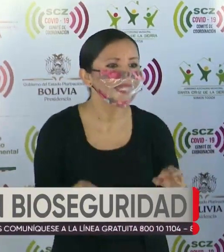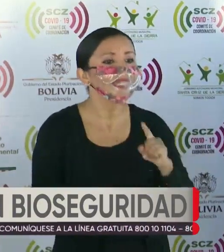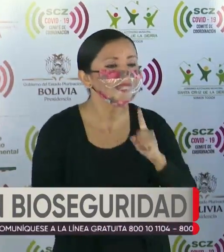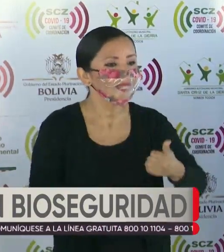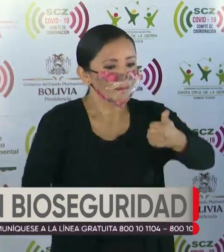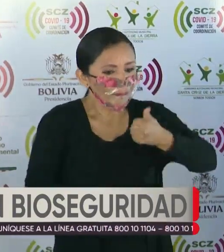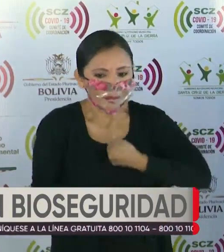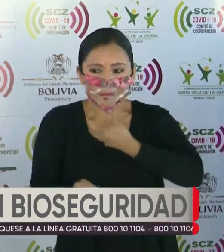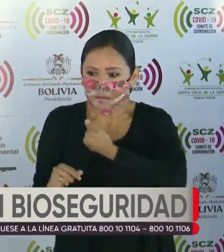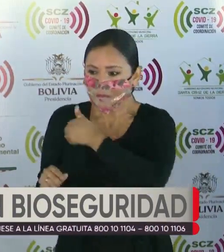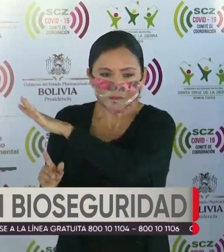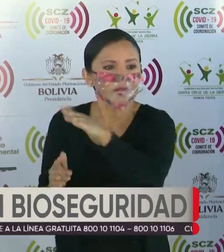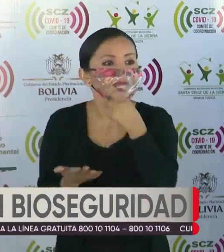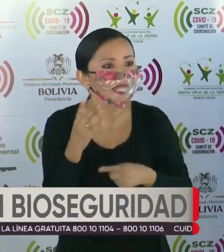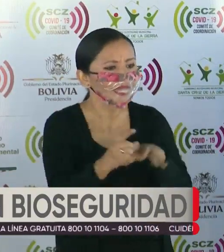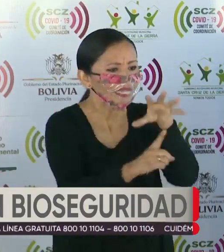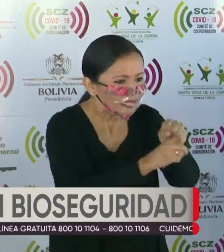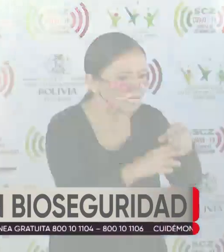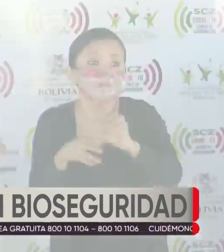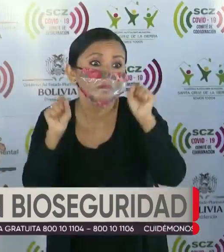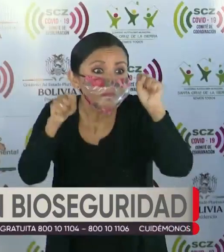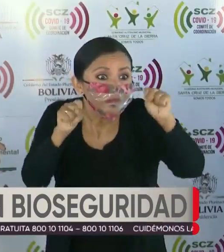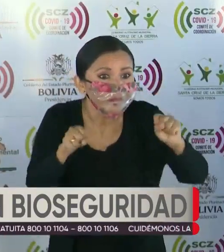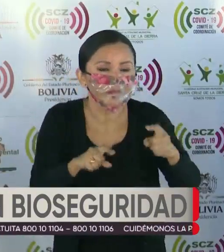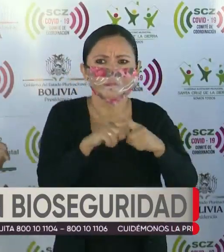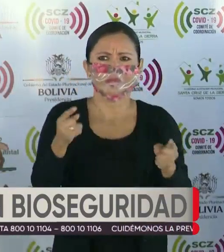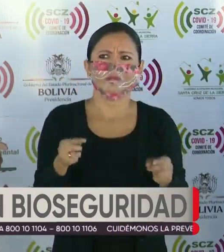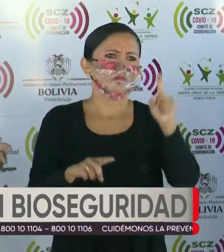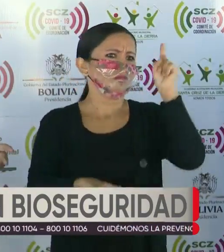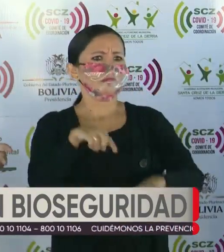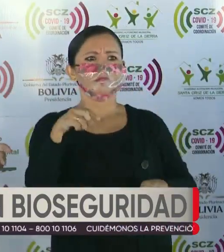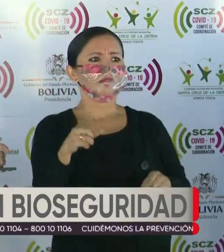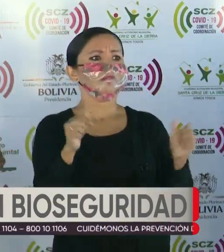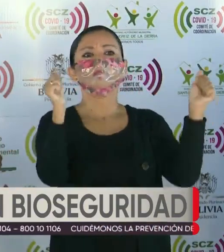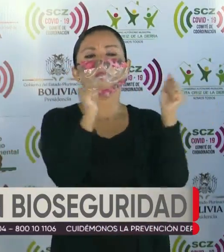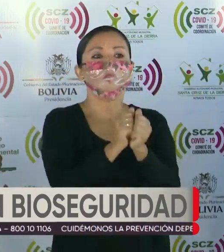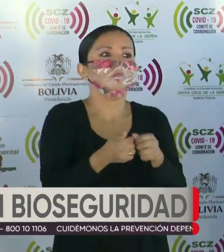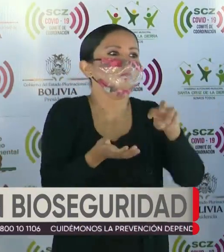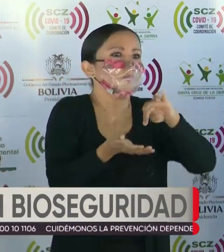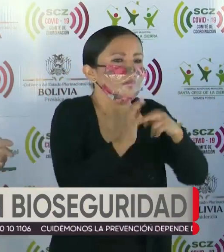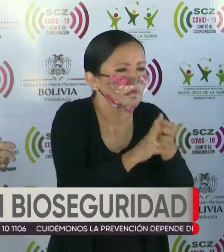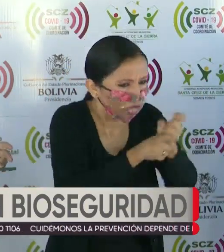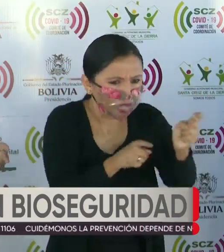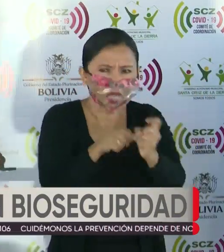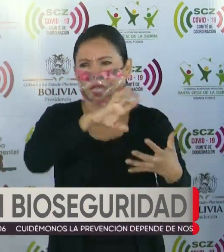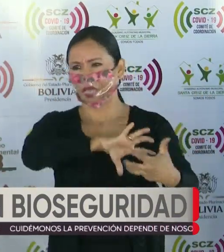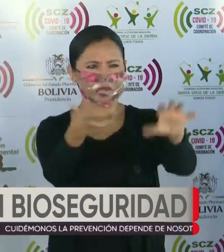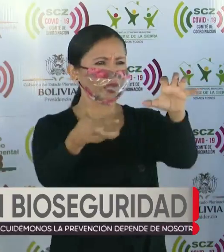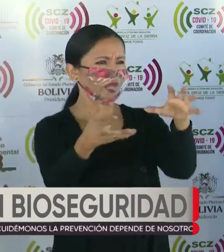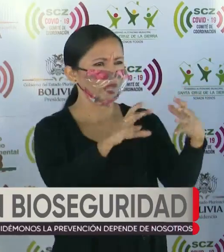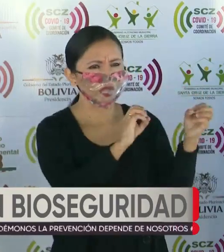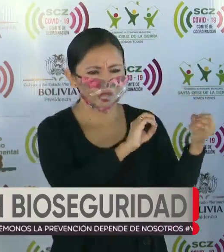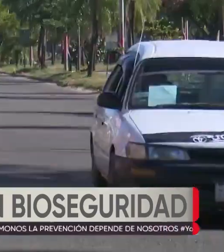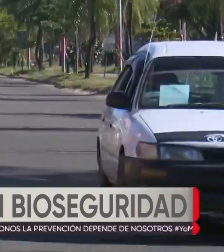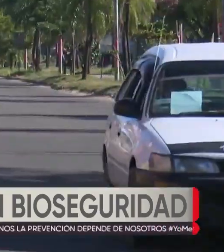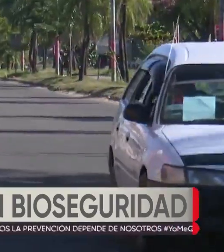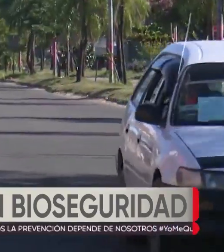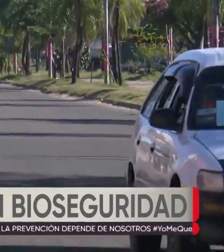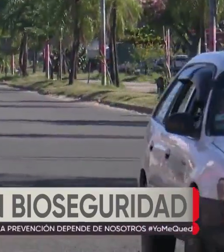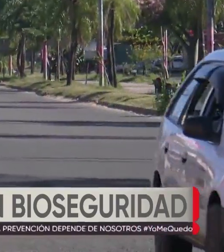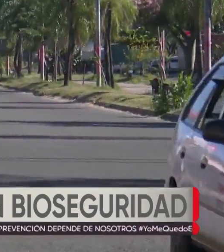captar los casos y darles atención médica a la gente. No puede ser con irracionalidad, no puede ser con desorden, no puede ser con